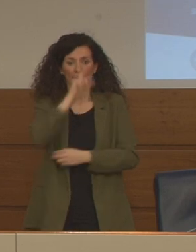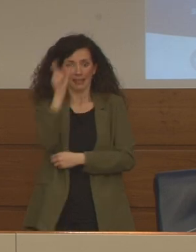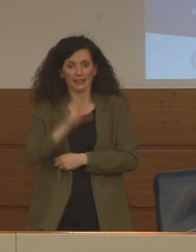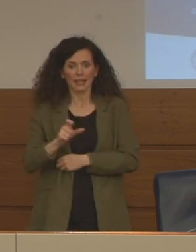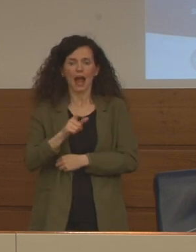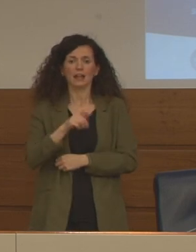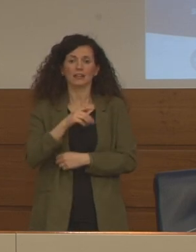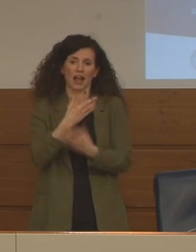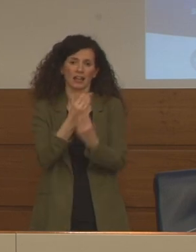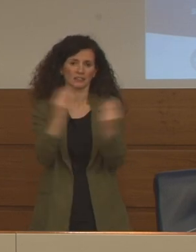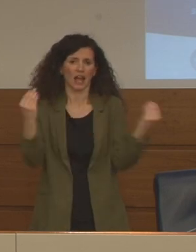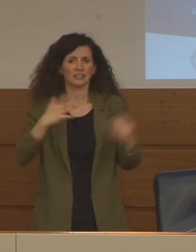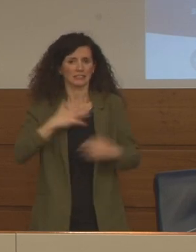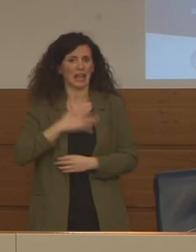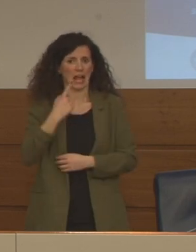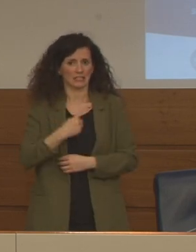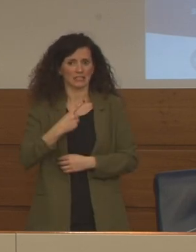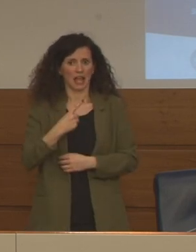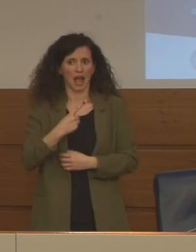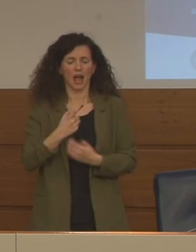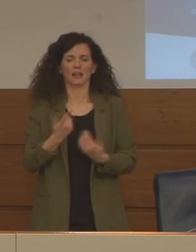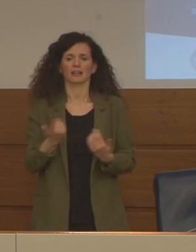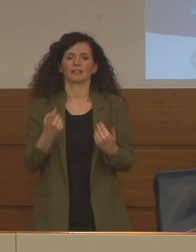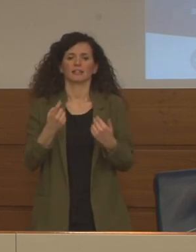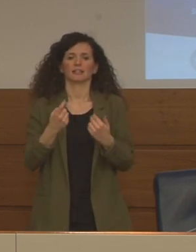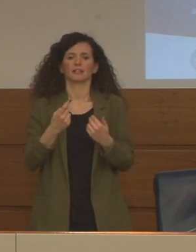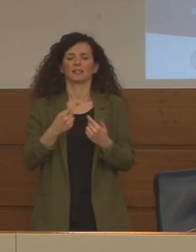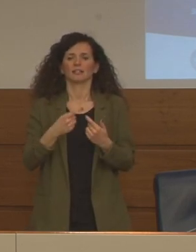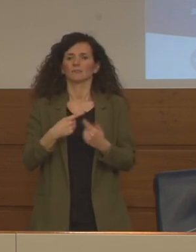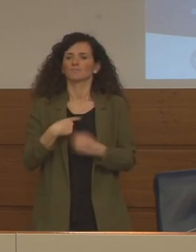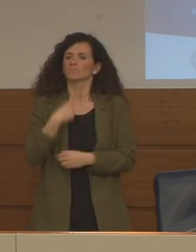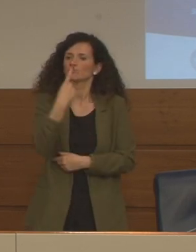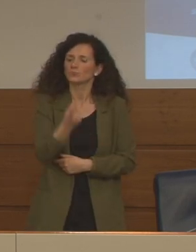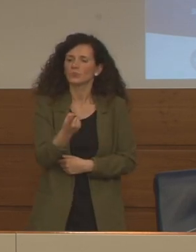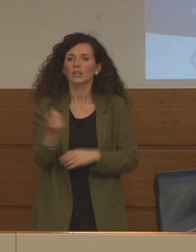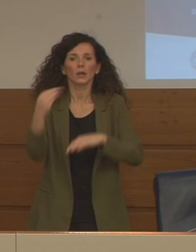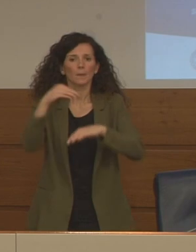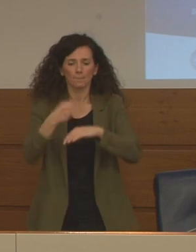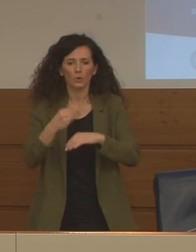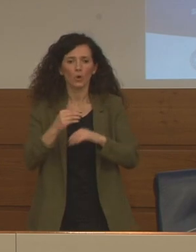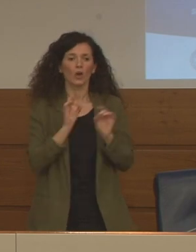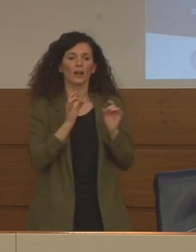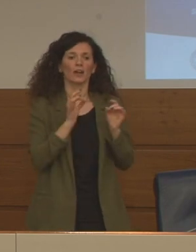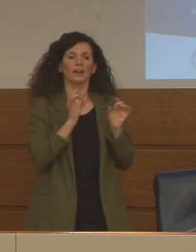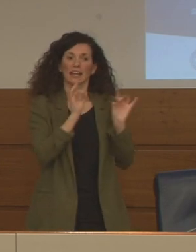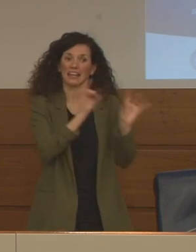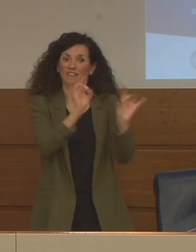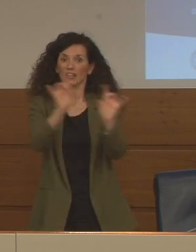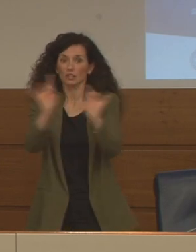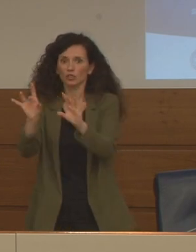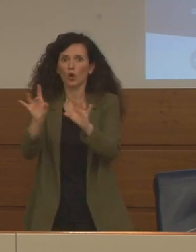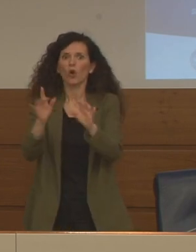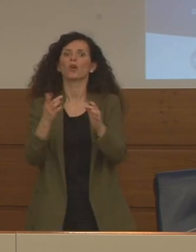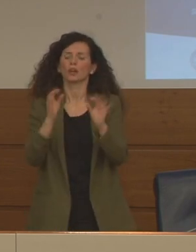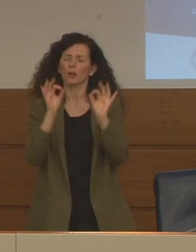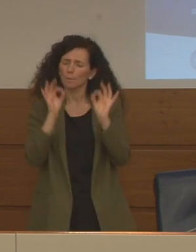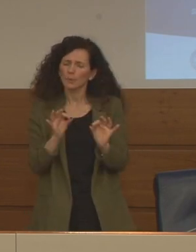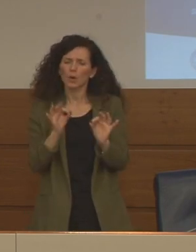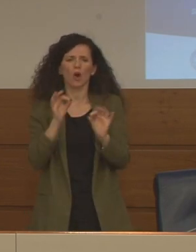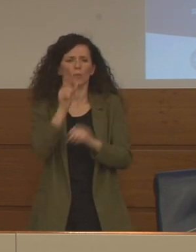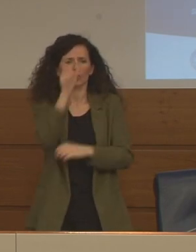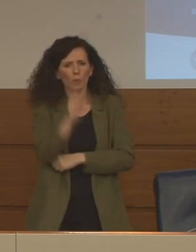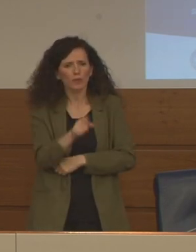a livello mondiale dire che in questo momento l'infezione colpisce molto queste persone anziane e